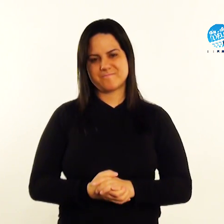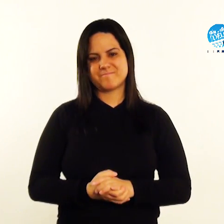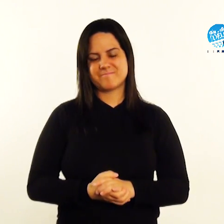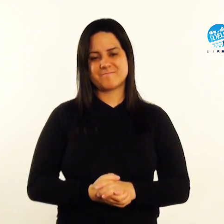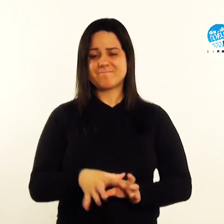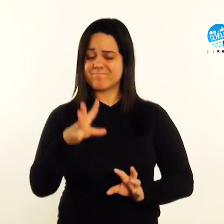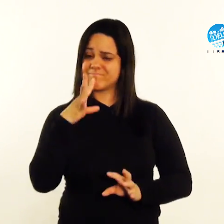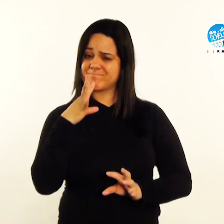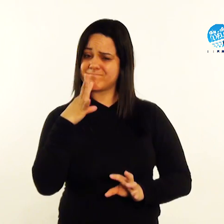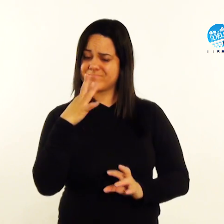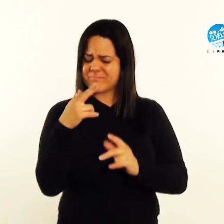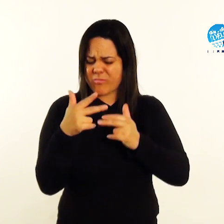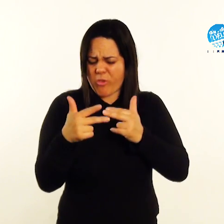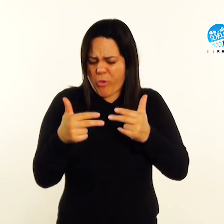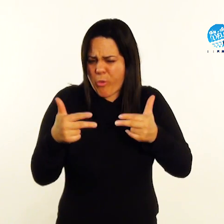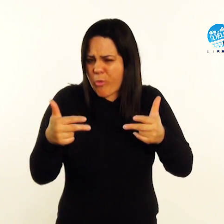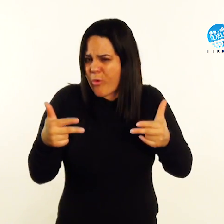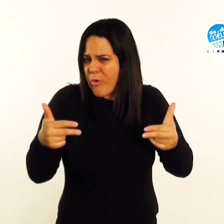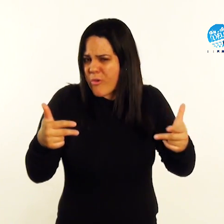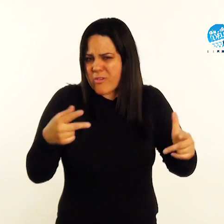E Ele conhece detalhes da tua vida.